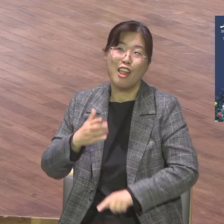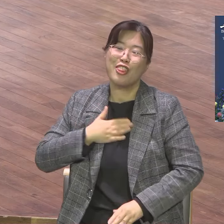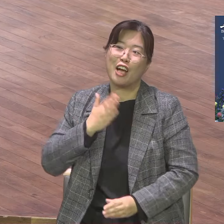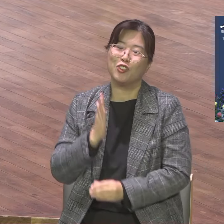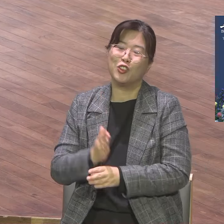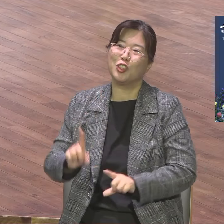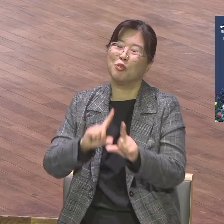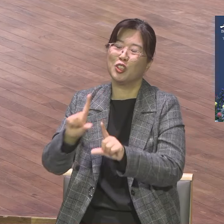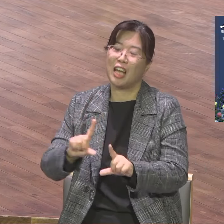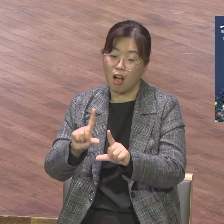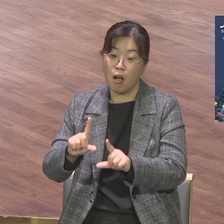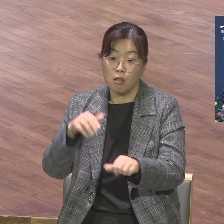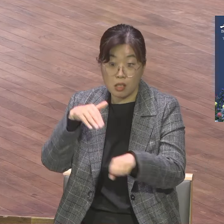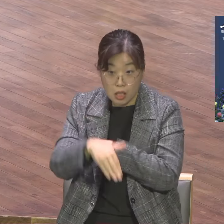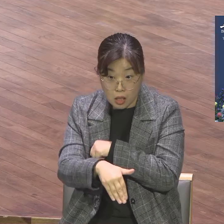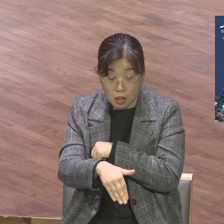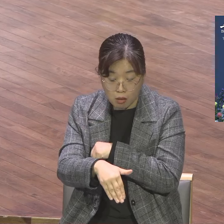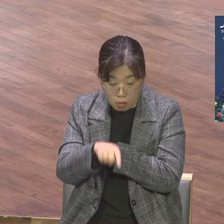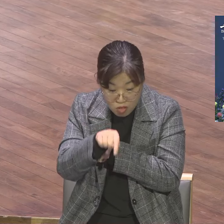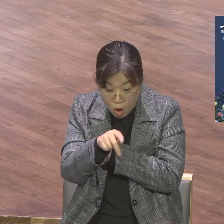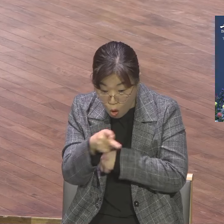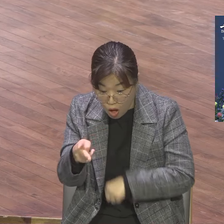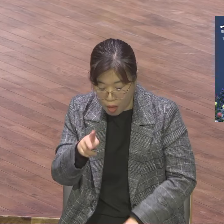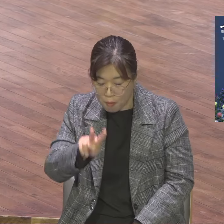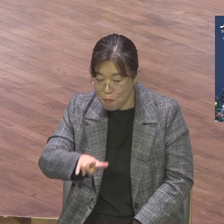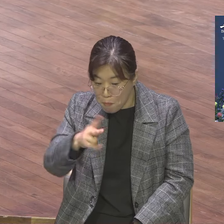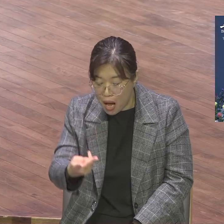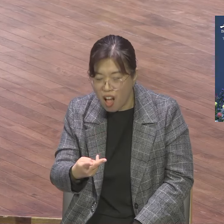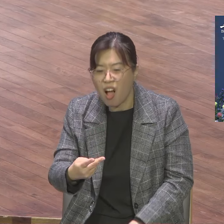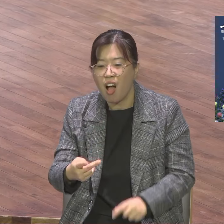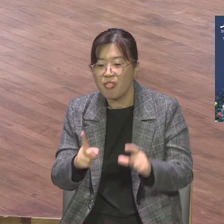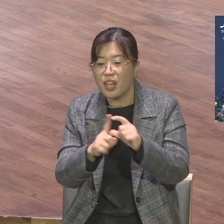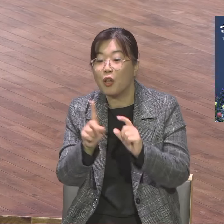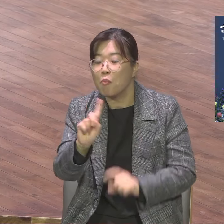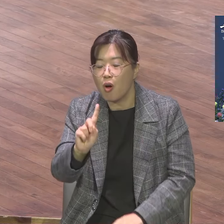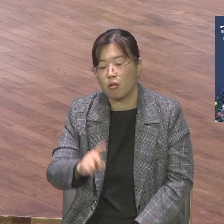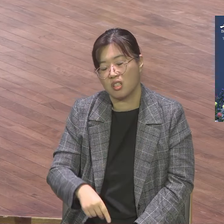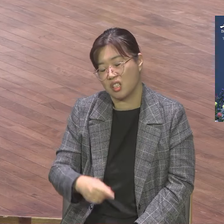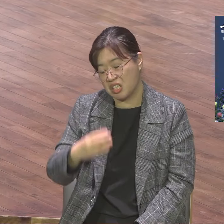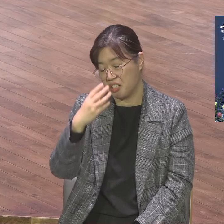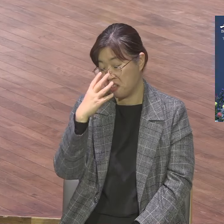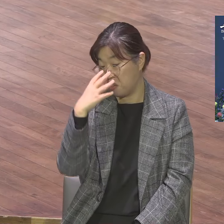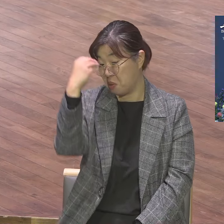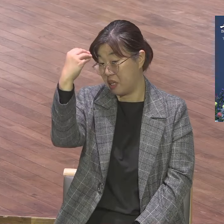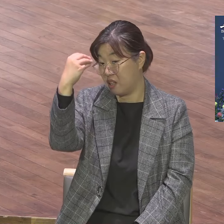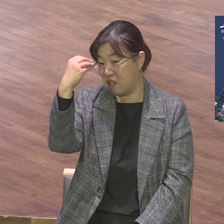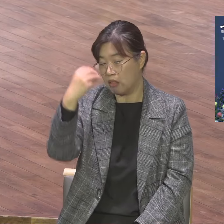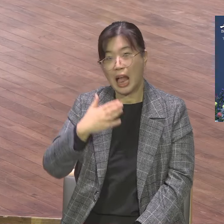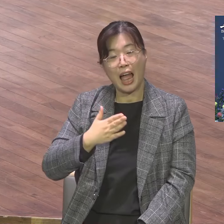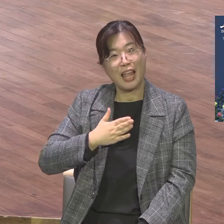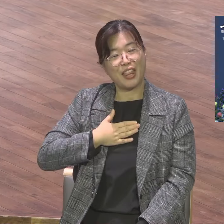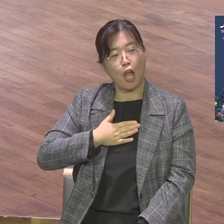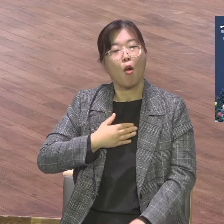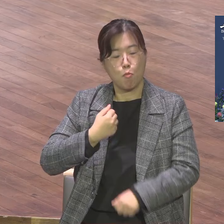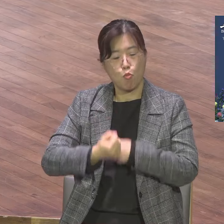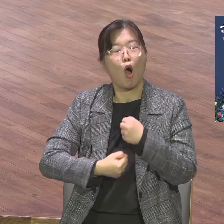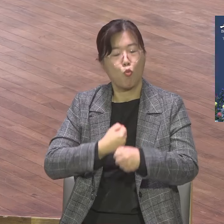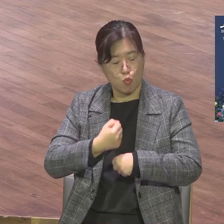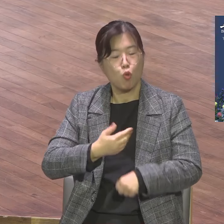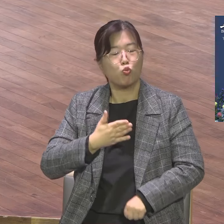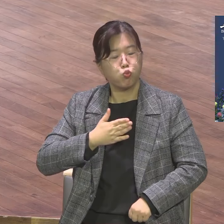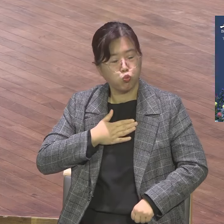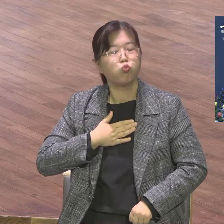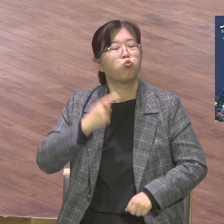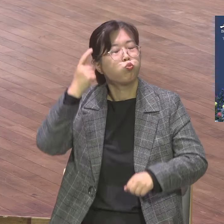자기 중심이란 말은 교만입니다. 하나님께서 창조하신 피조물 중에서 유일하게 하나님